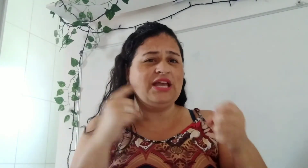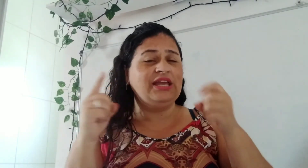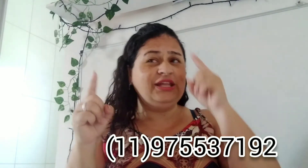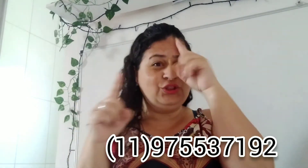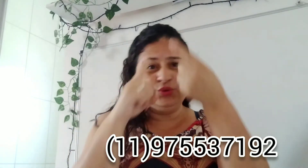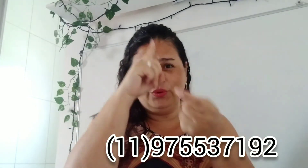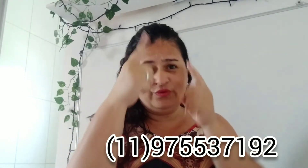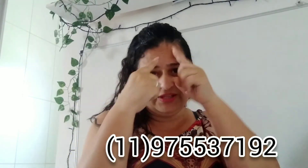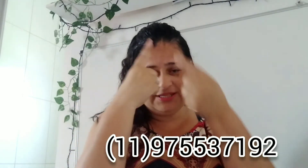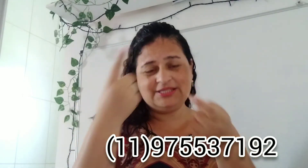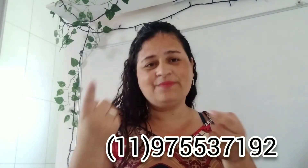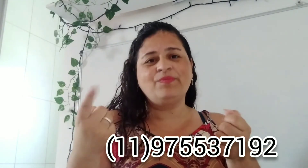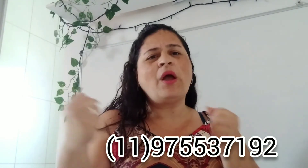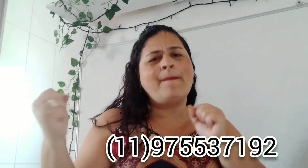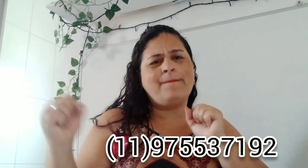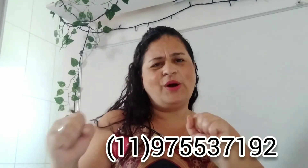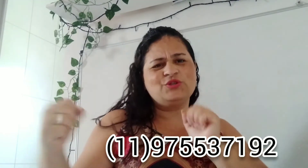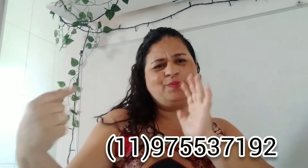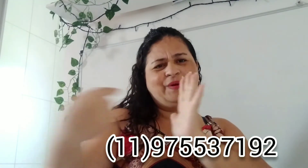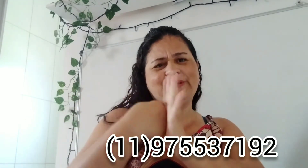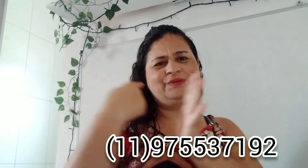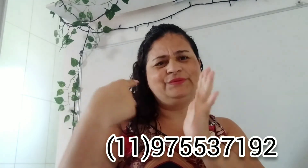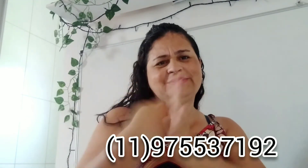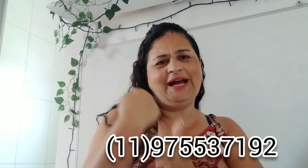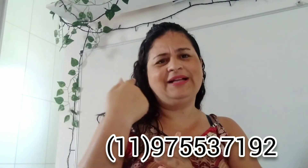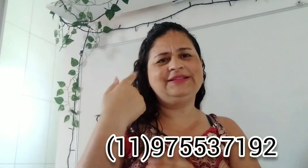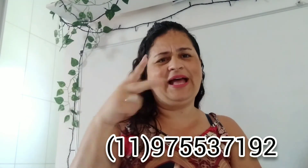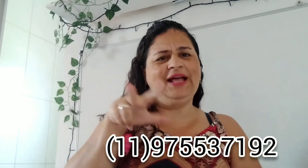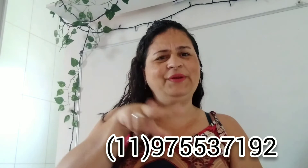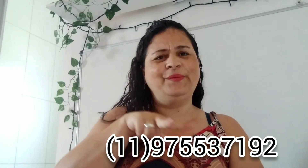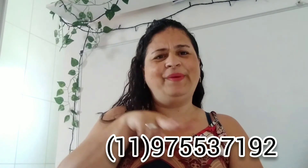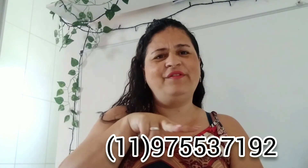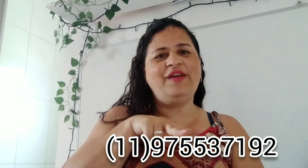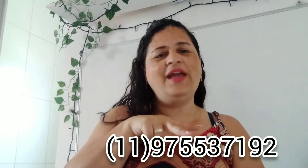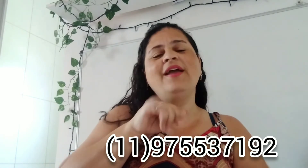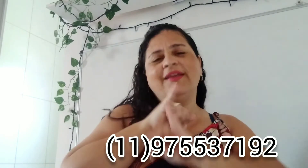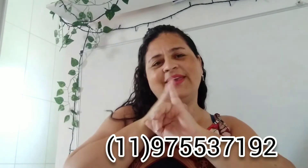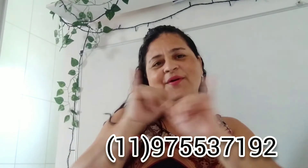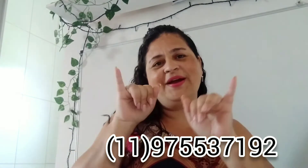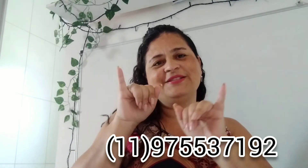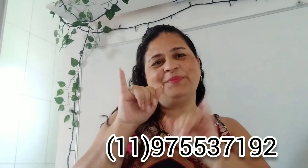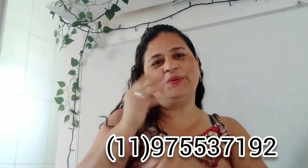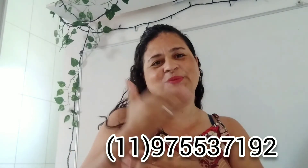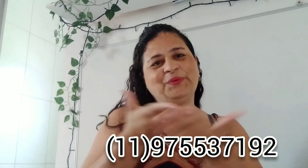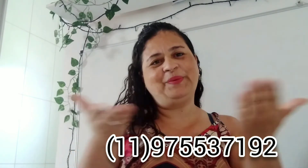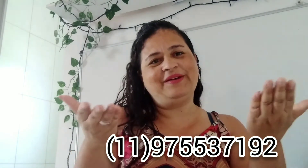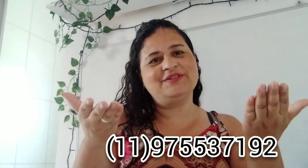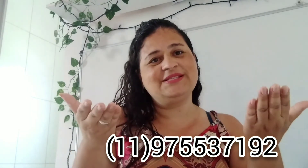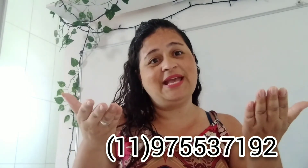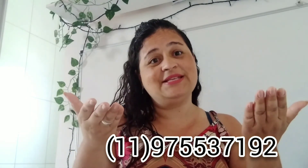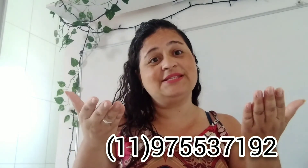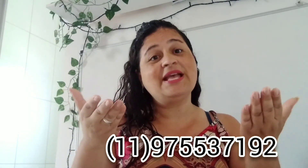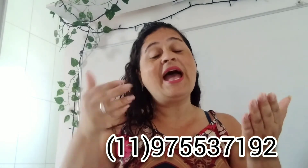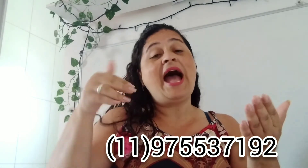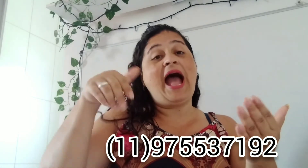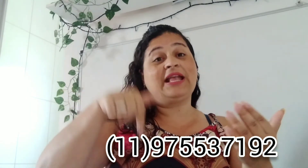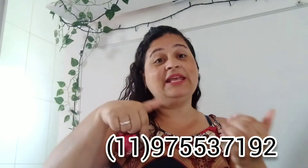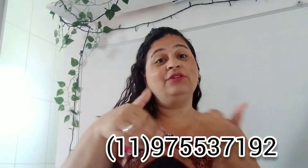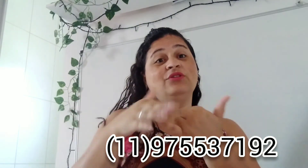e dúvidas, pode perguntar, tá? No PV que eu respondo para vocês. Aqui nos